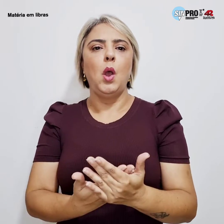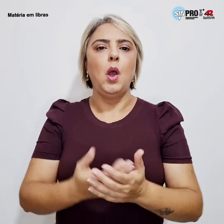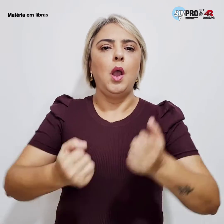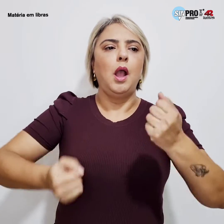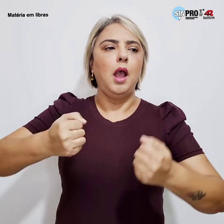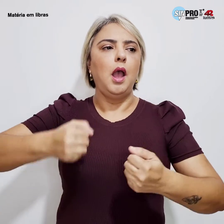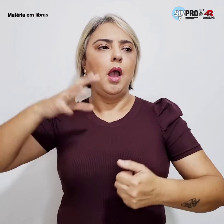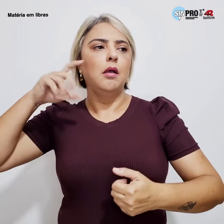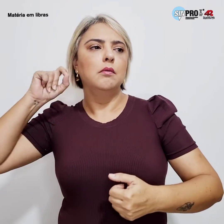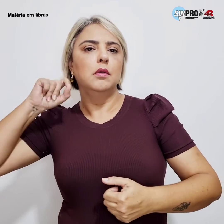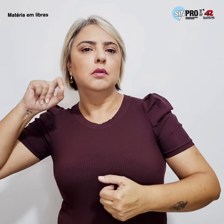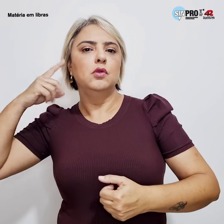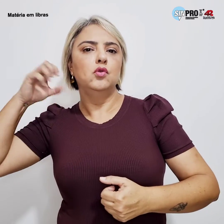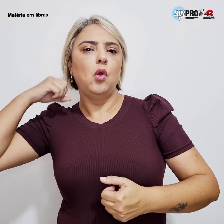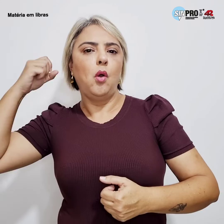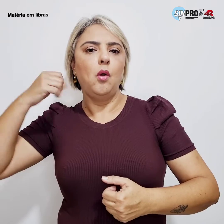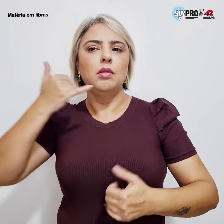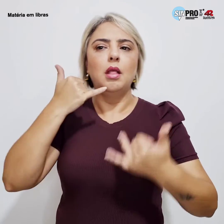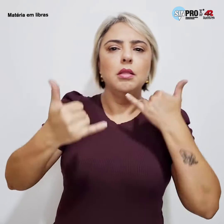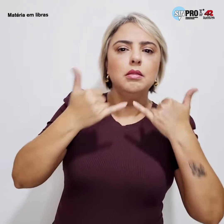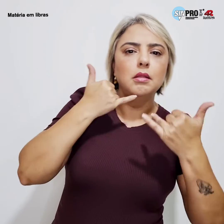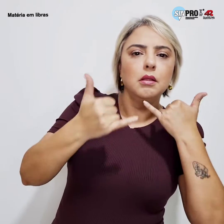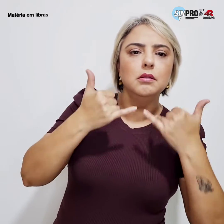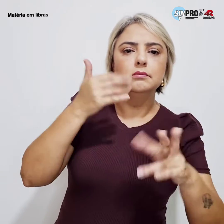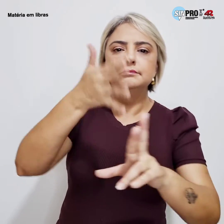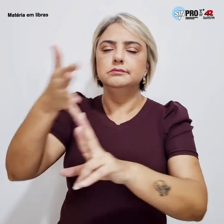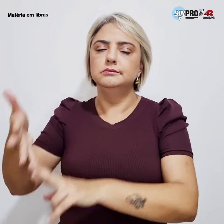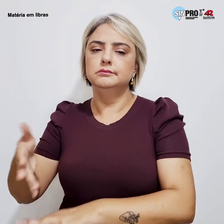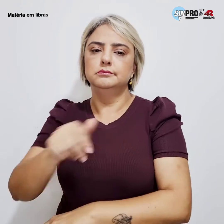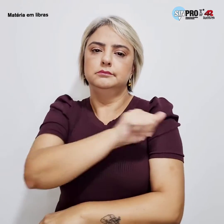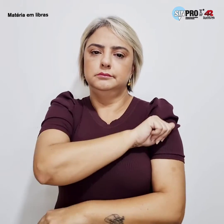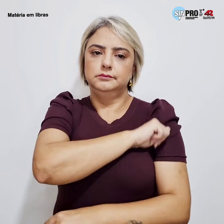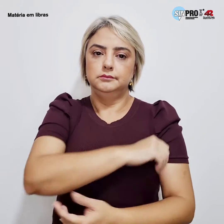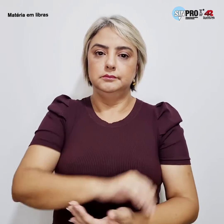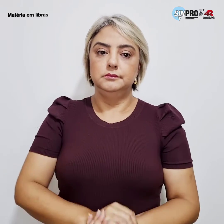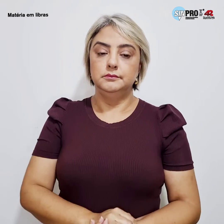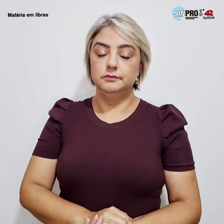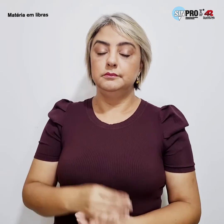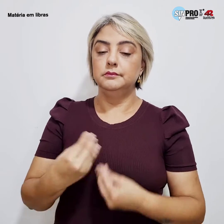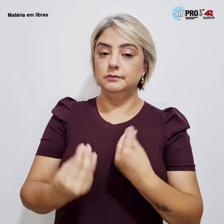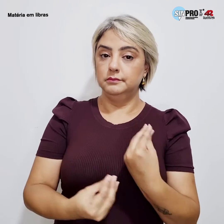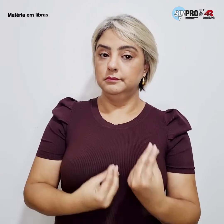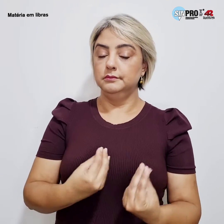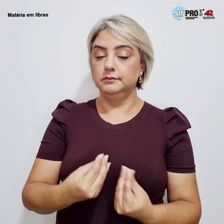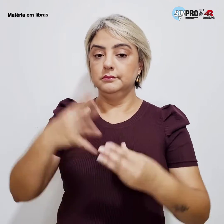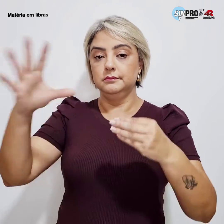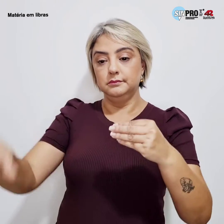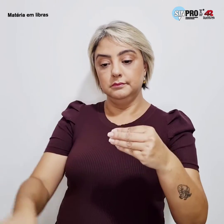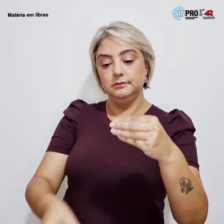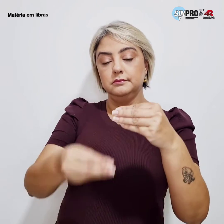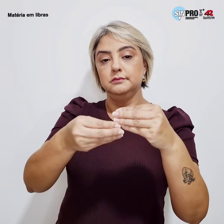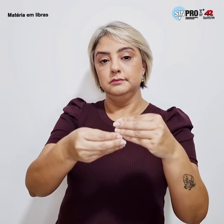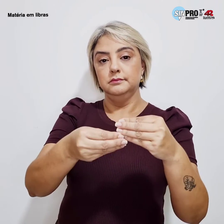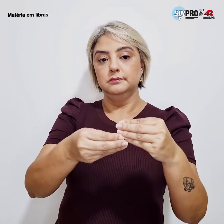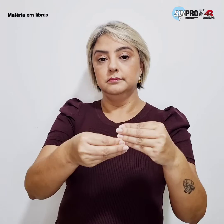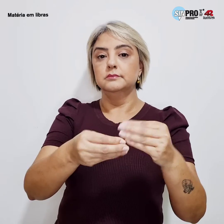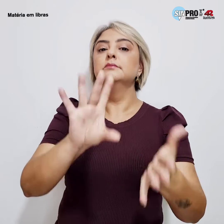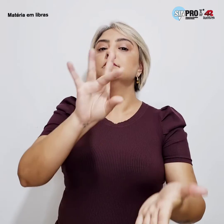som, telefonemas diretos aos alunos. Como um acréscimo de legitimidade